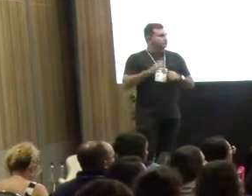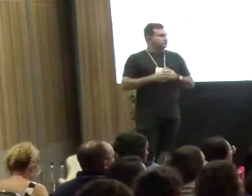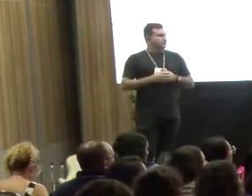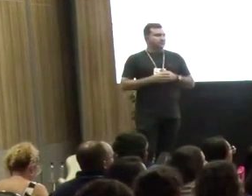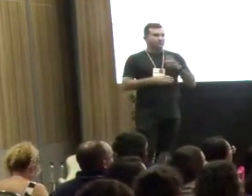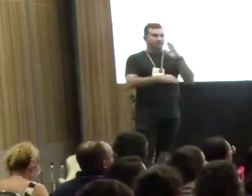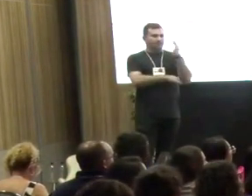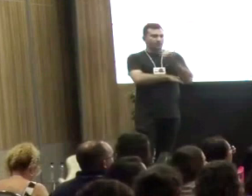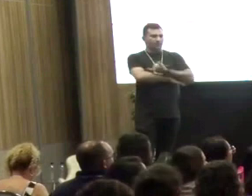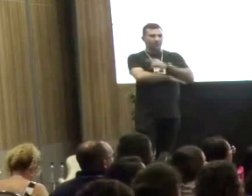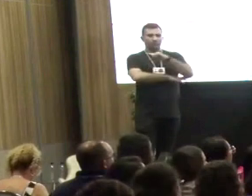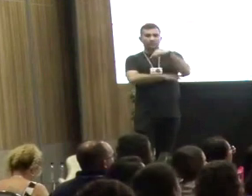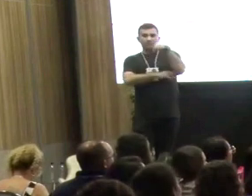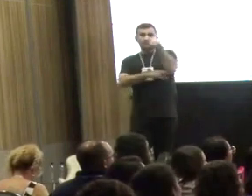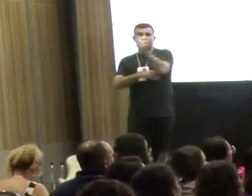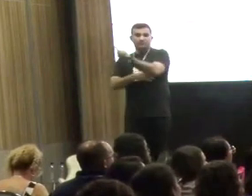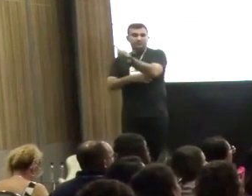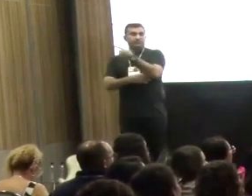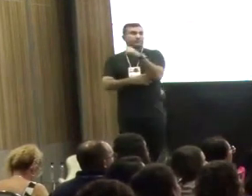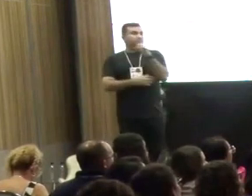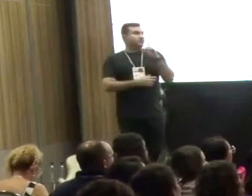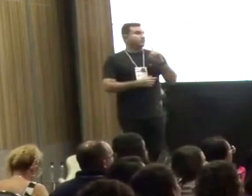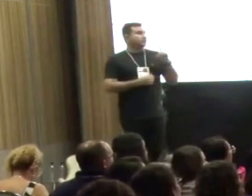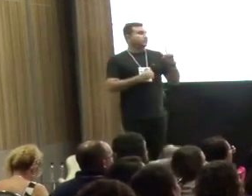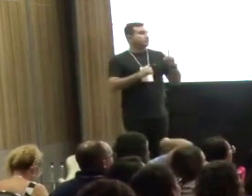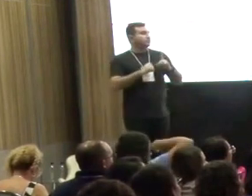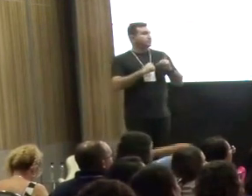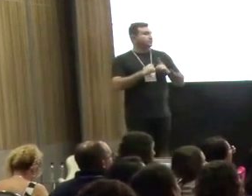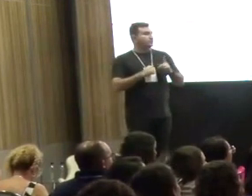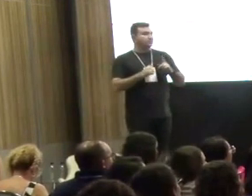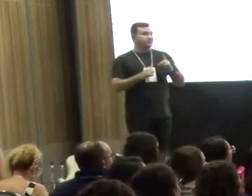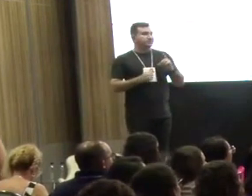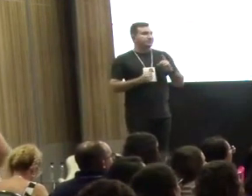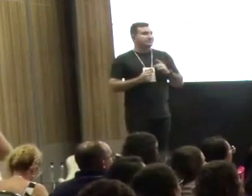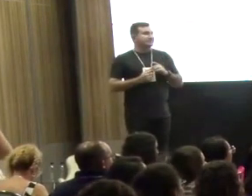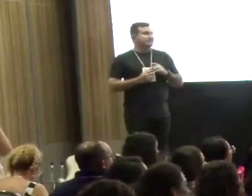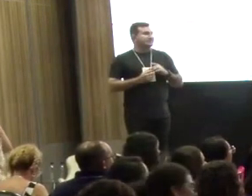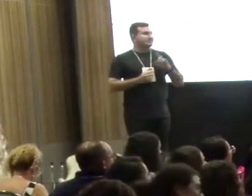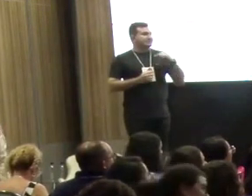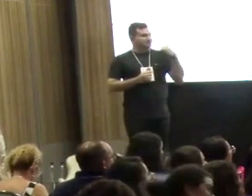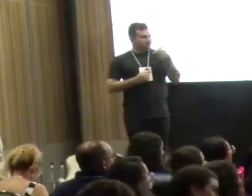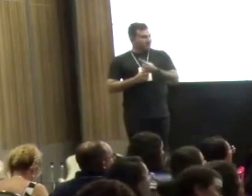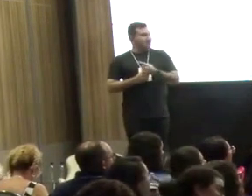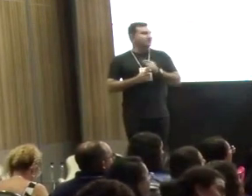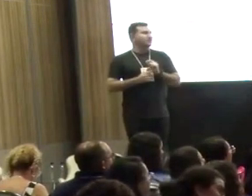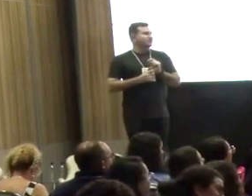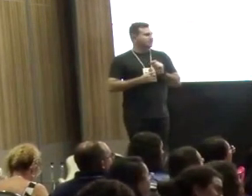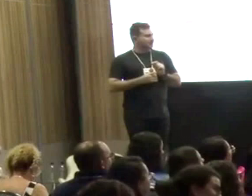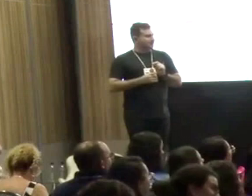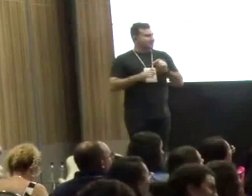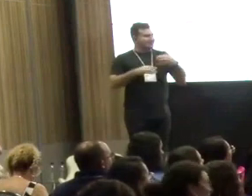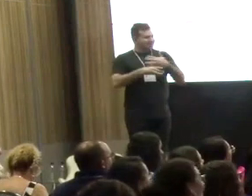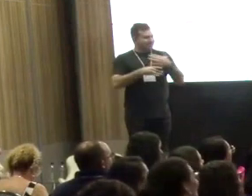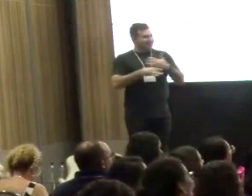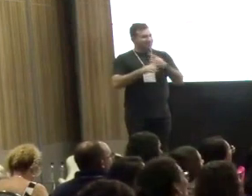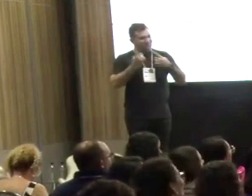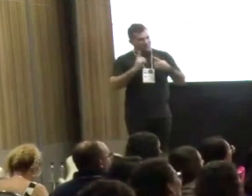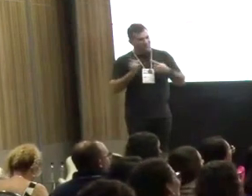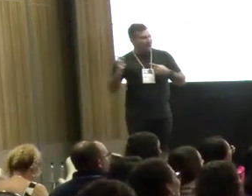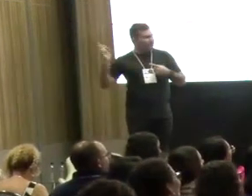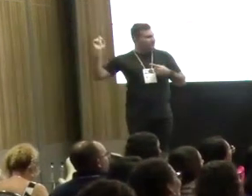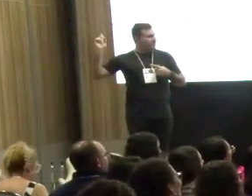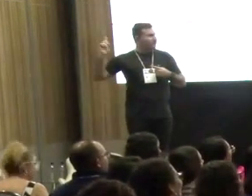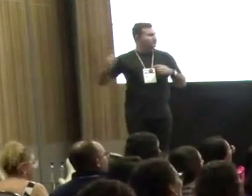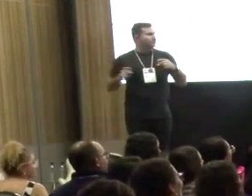Pau dos Ferros, é depois de Pau dos Ferros. Doutor Severiano, não é Doutor Severiano, é depois de Doutor Severiano. Eu sou